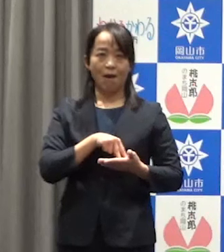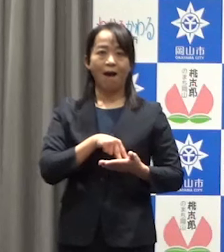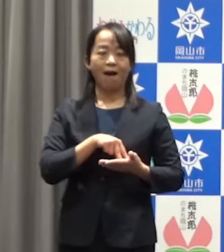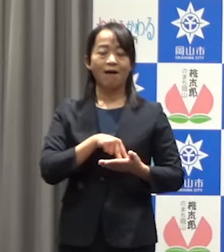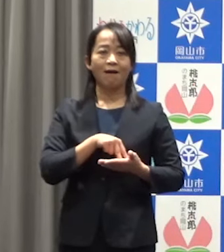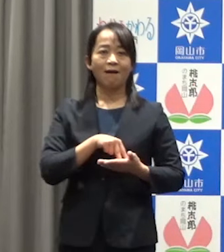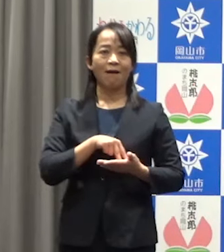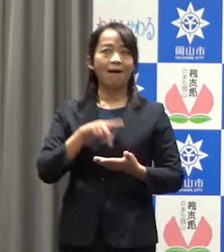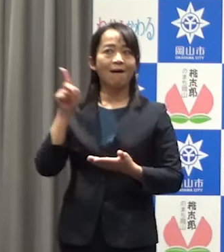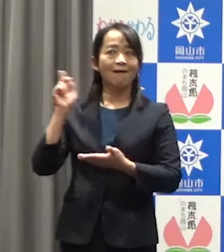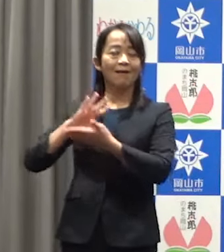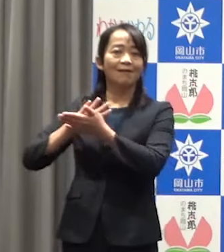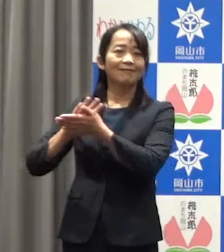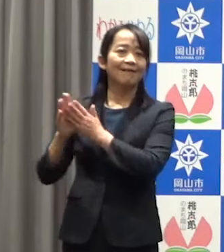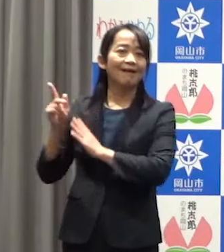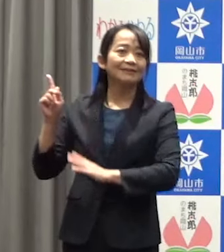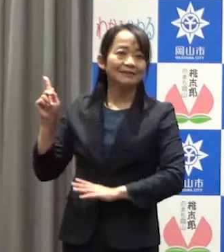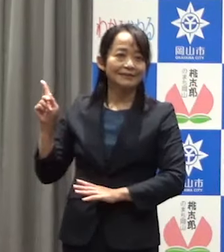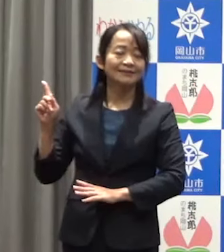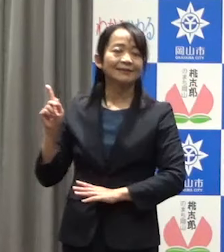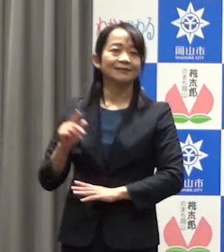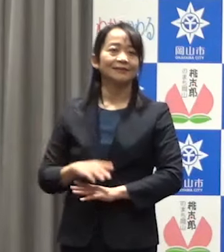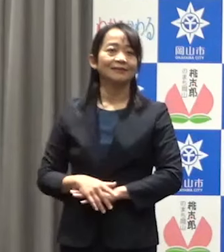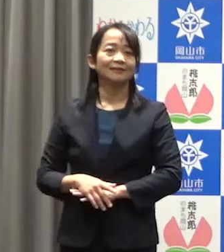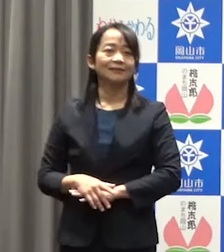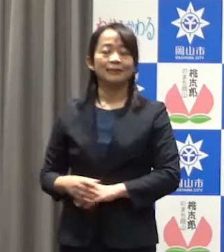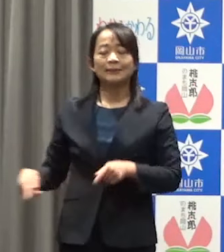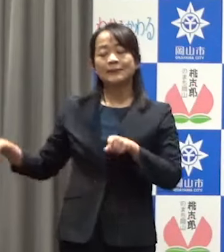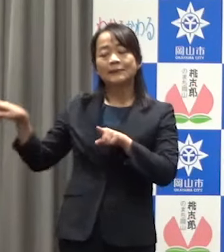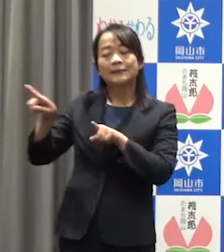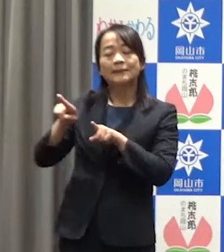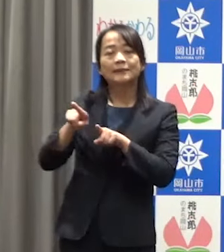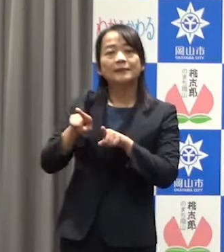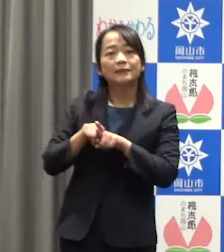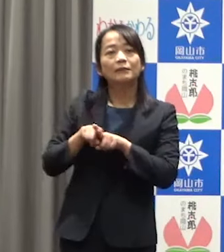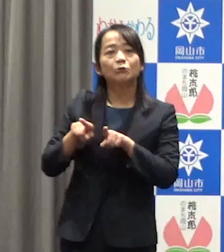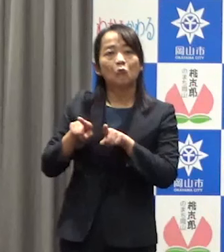県に、一緒になって、